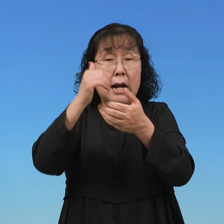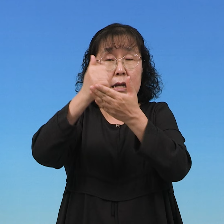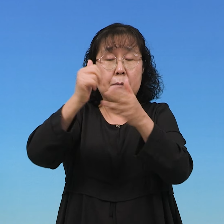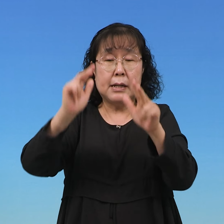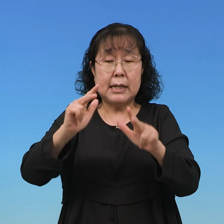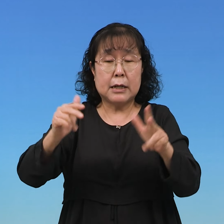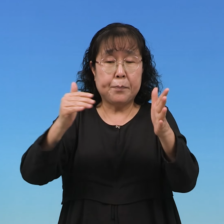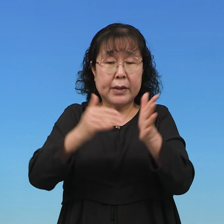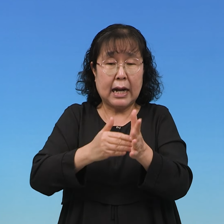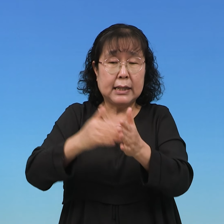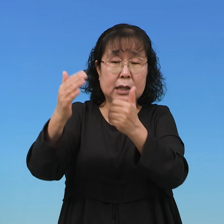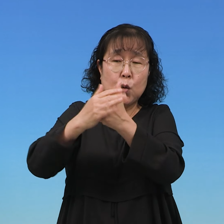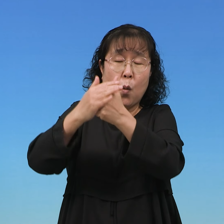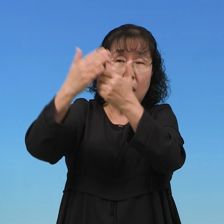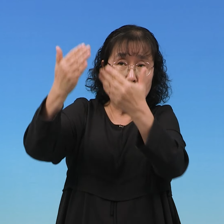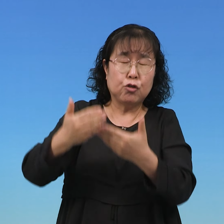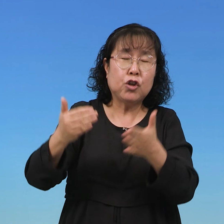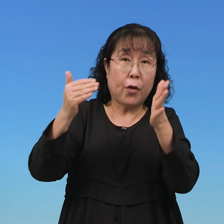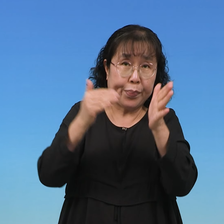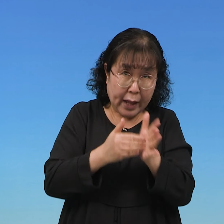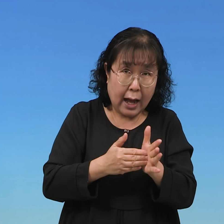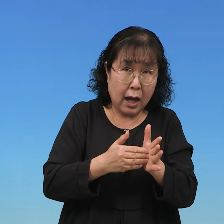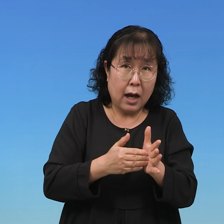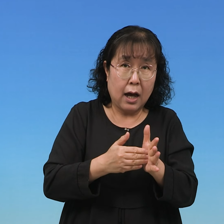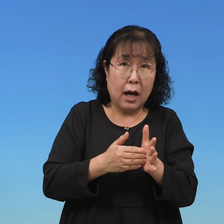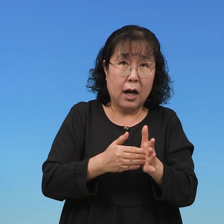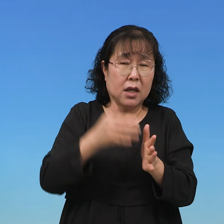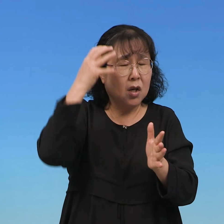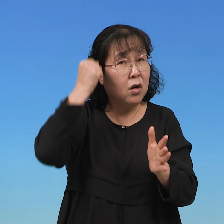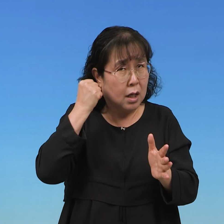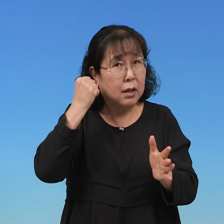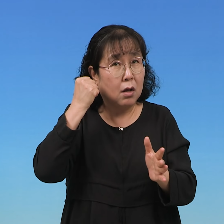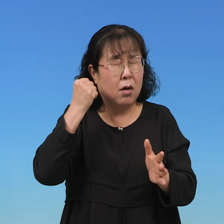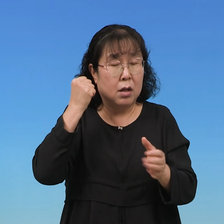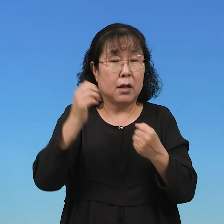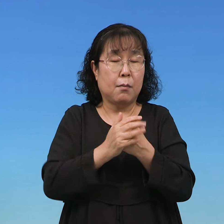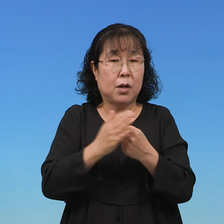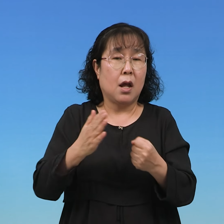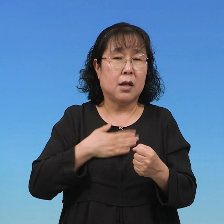왜 과거의 수치는 여전히 껴안고 가시느냐고요.